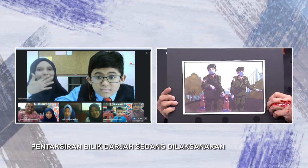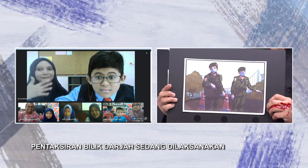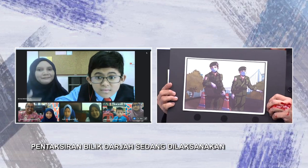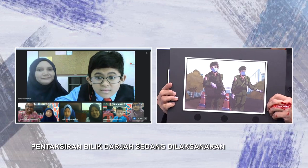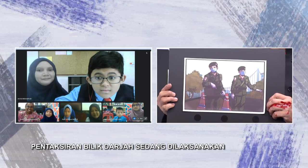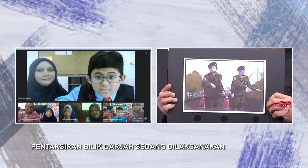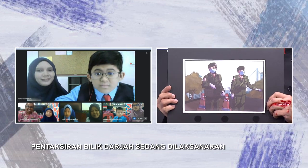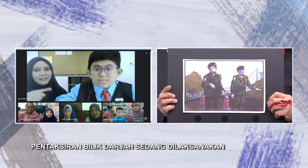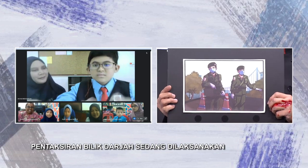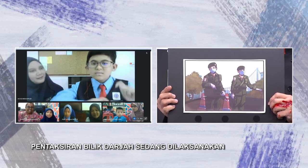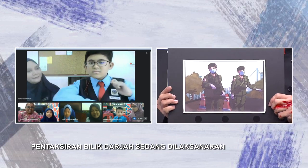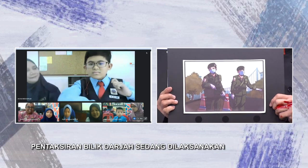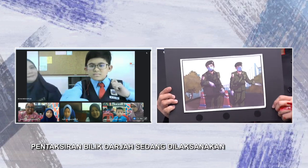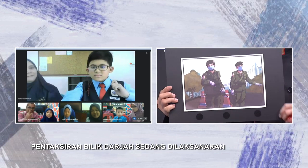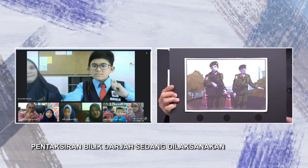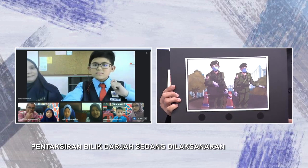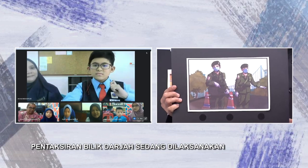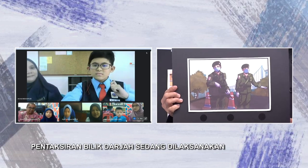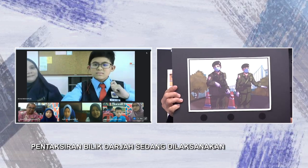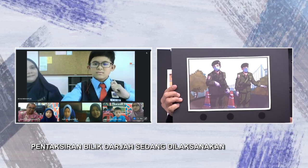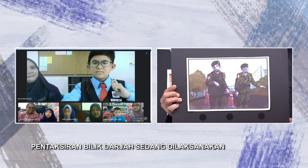Ruben. Aha, cuba teka T.